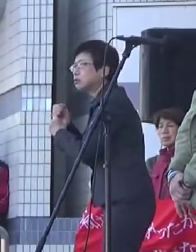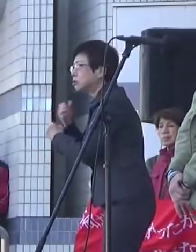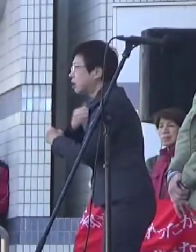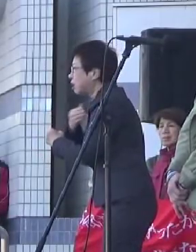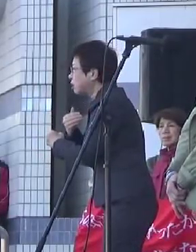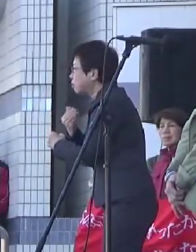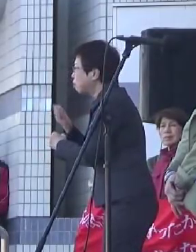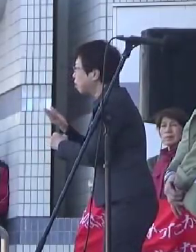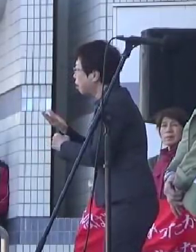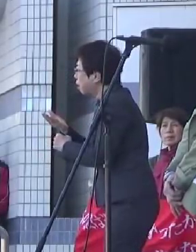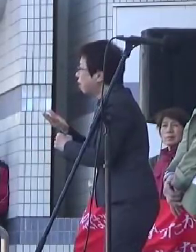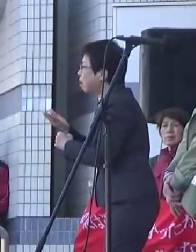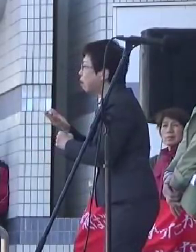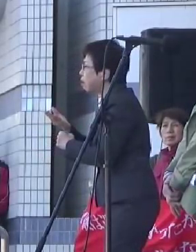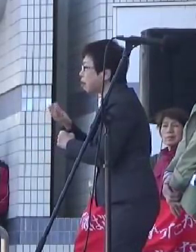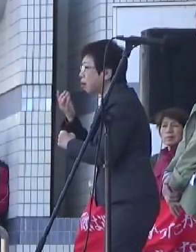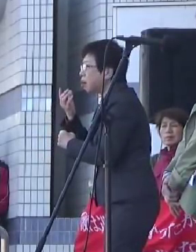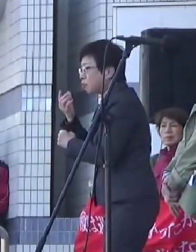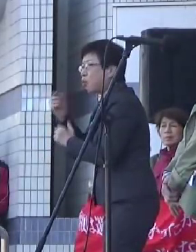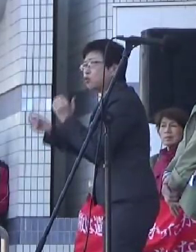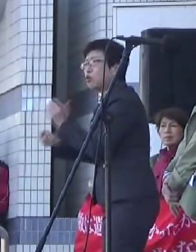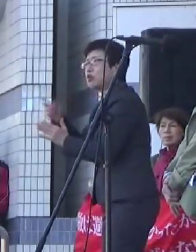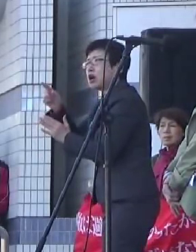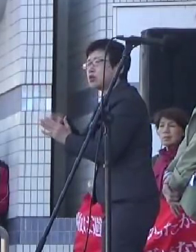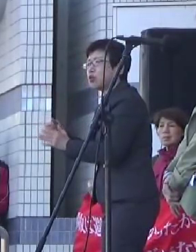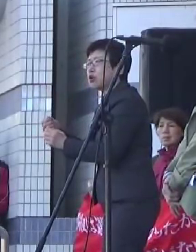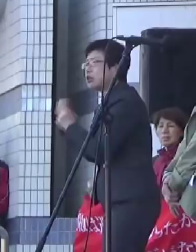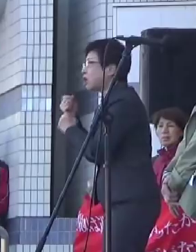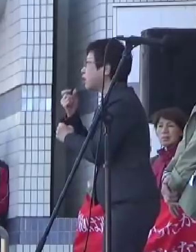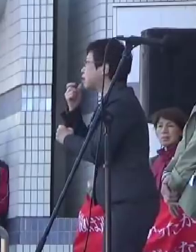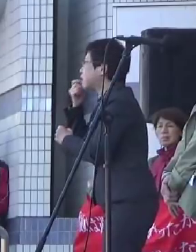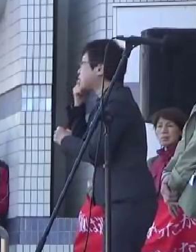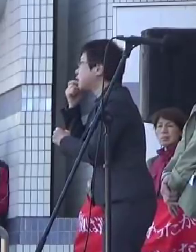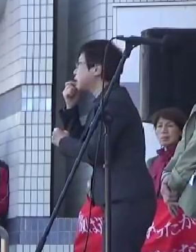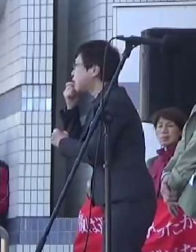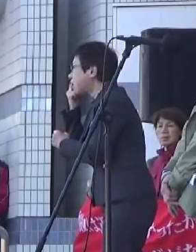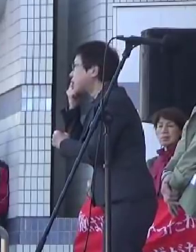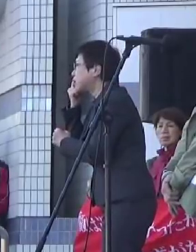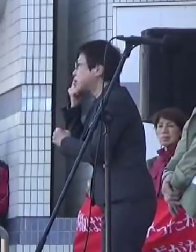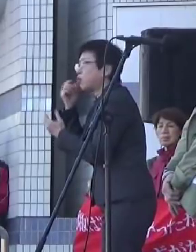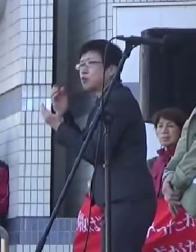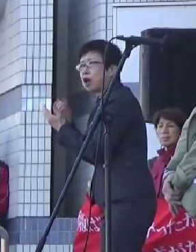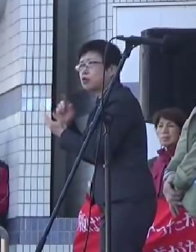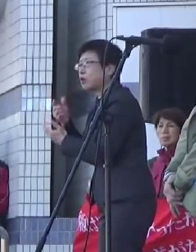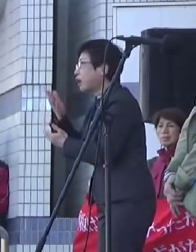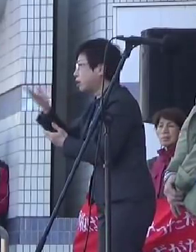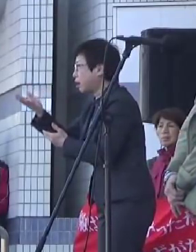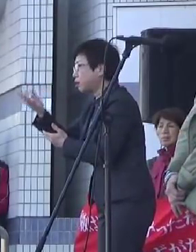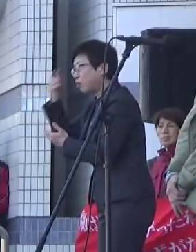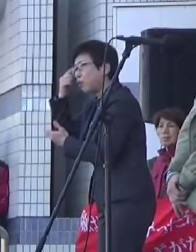か、今度事故が起きた時に避難などできないということになるのではないか